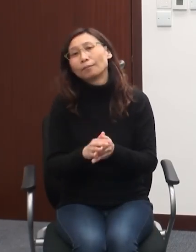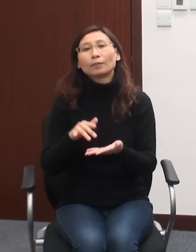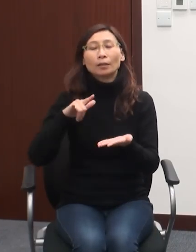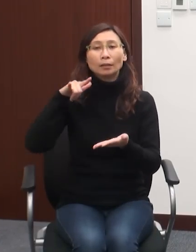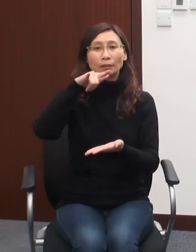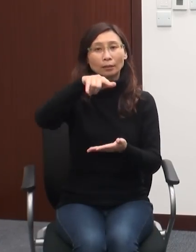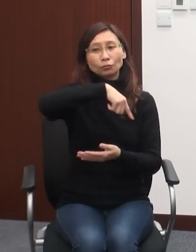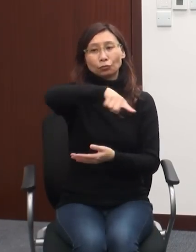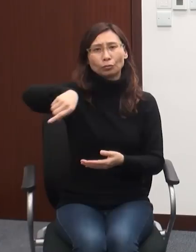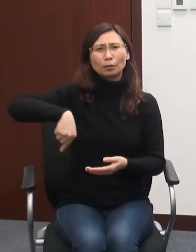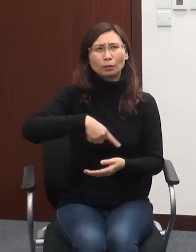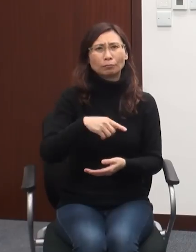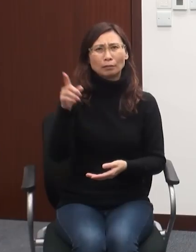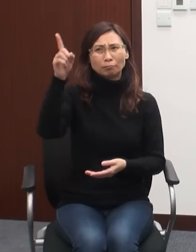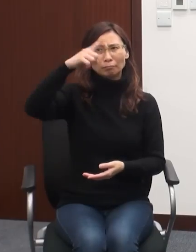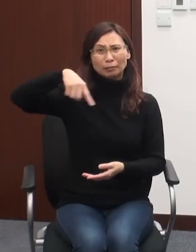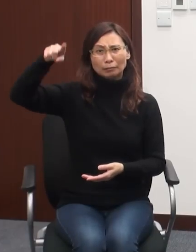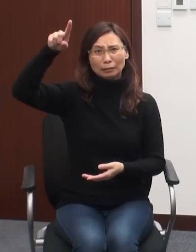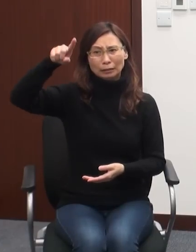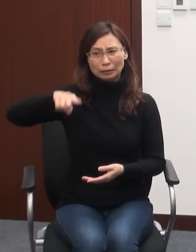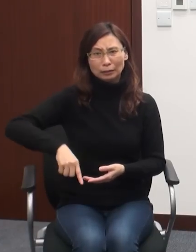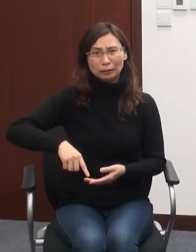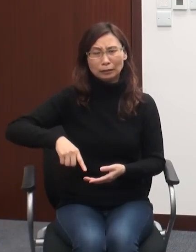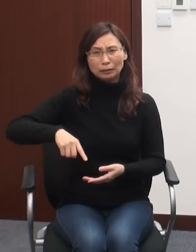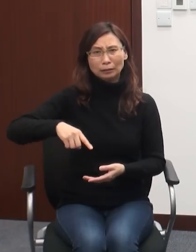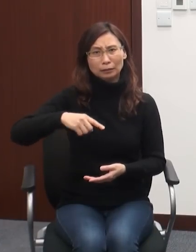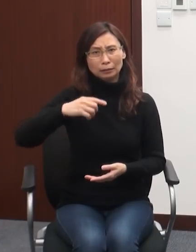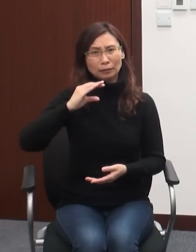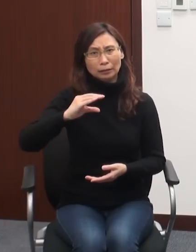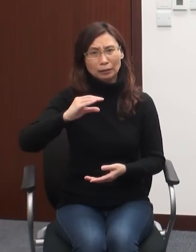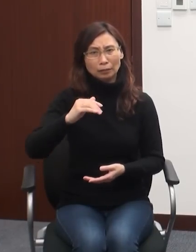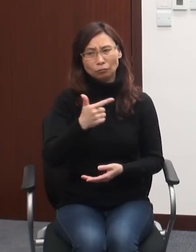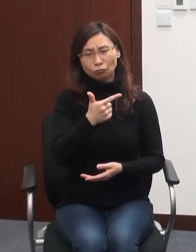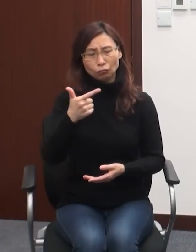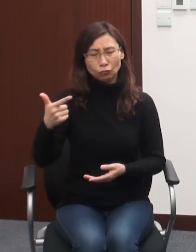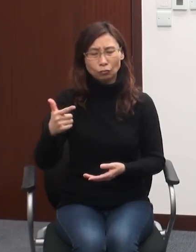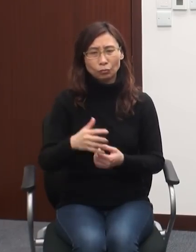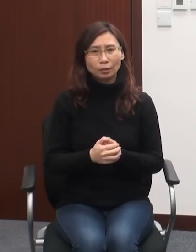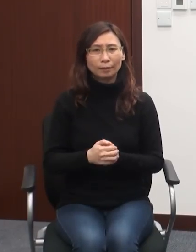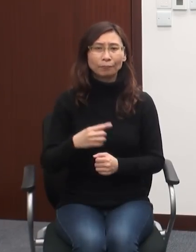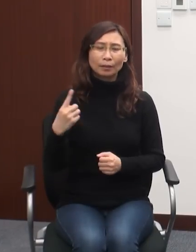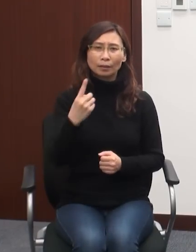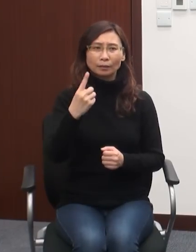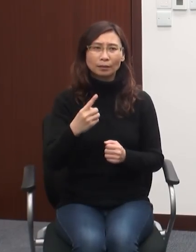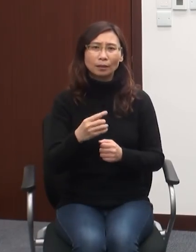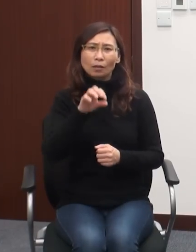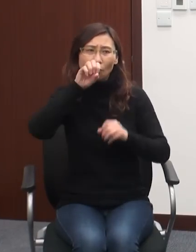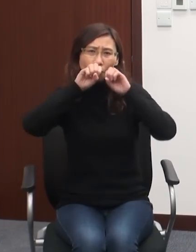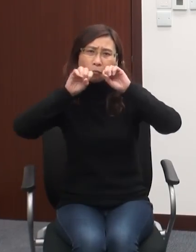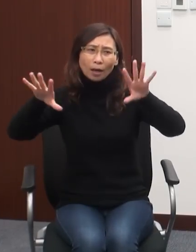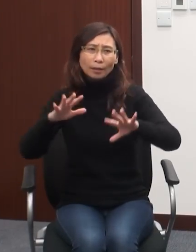咪啊？咁所以好簡單，佢一質就話你哋唔使旨意再派糖，因